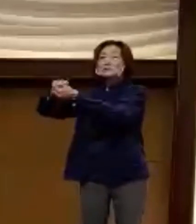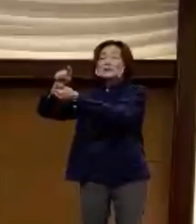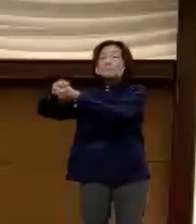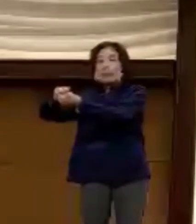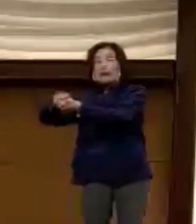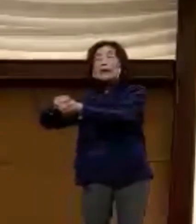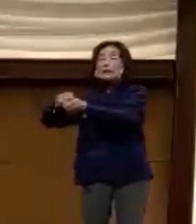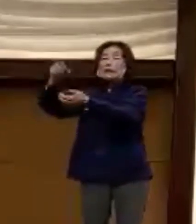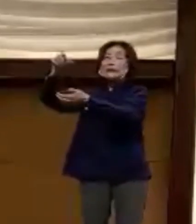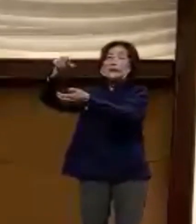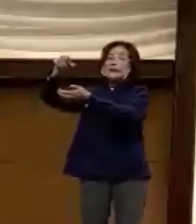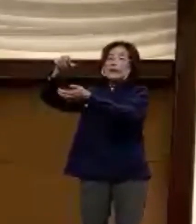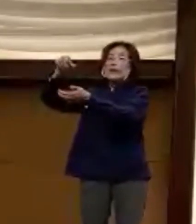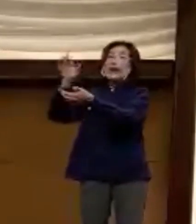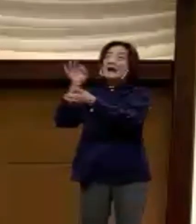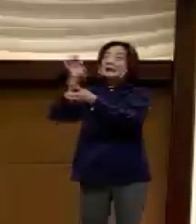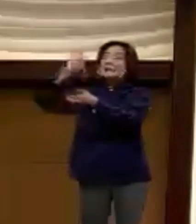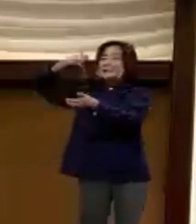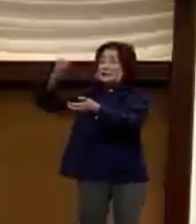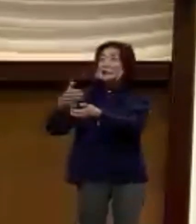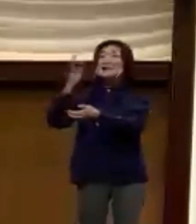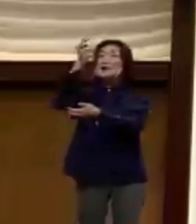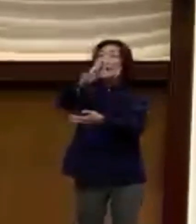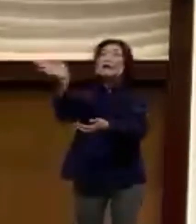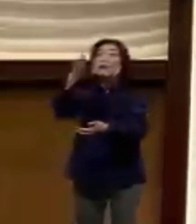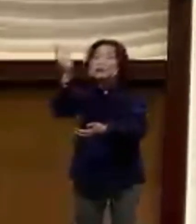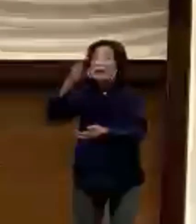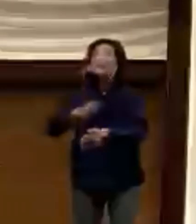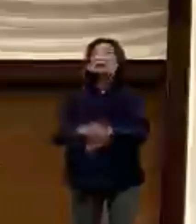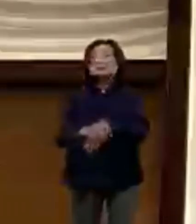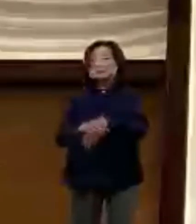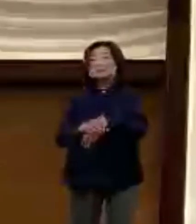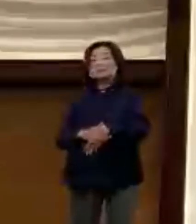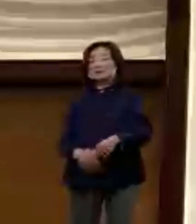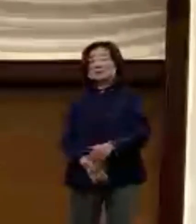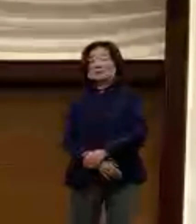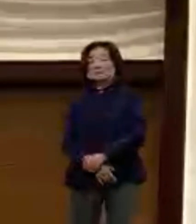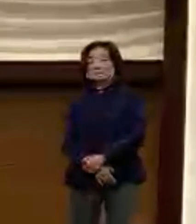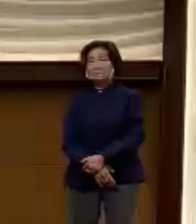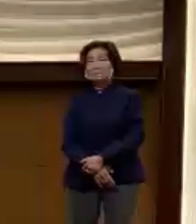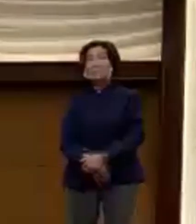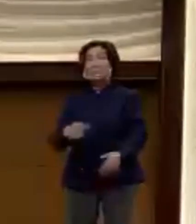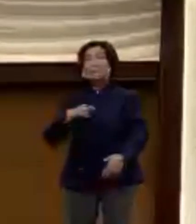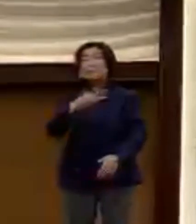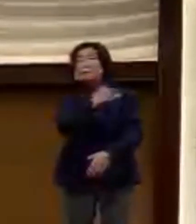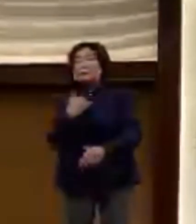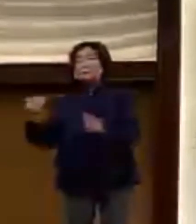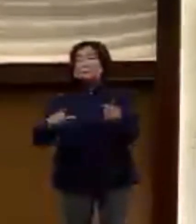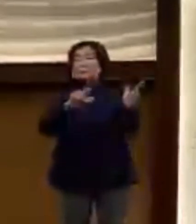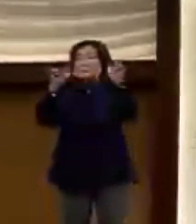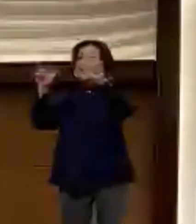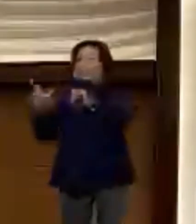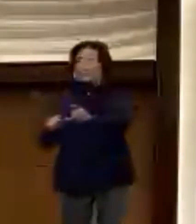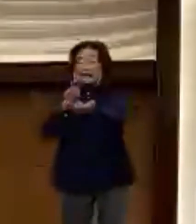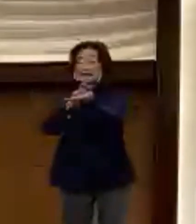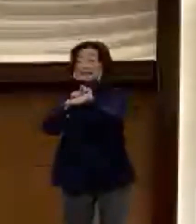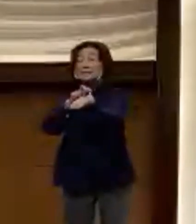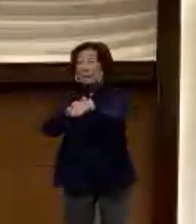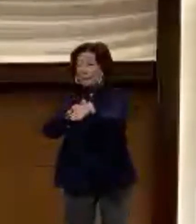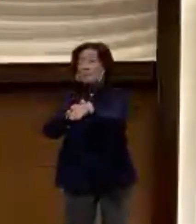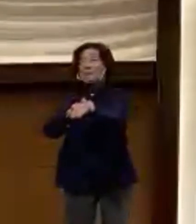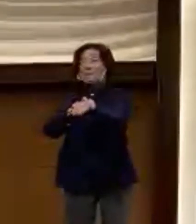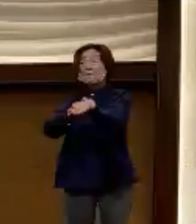済む。つまり社会保障のためとは言ってますけども、実は私たちの暮らしや医療